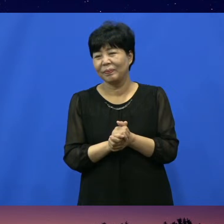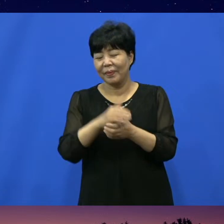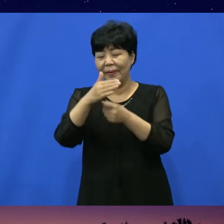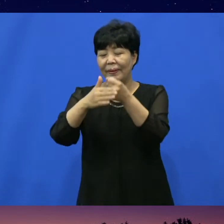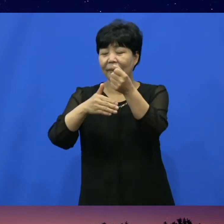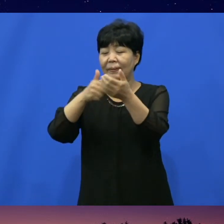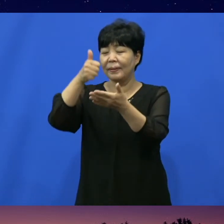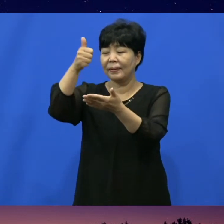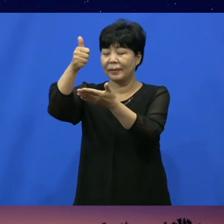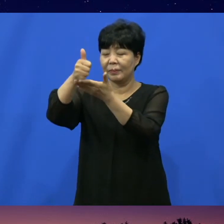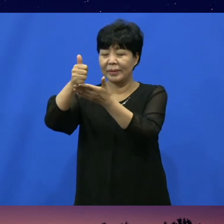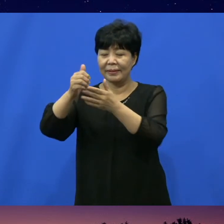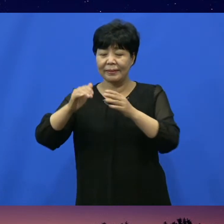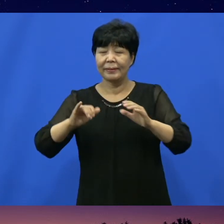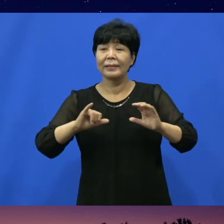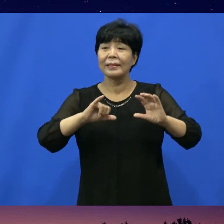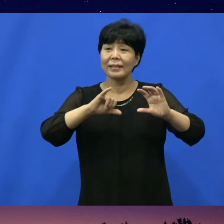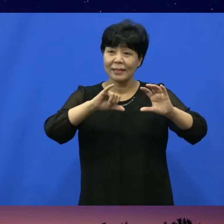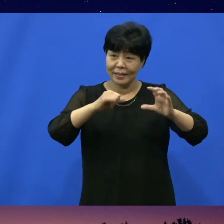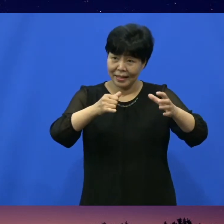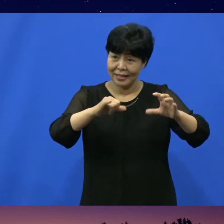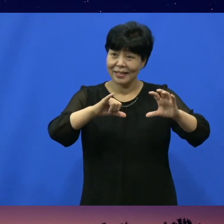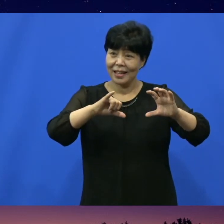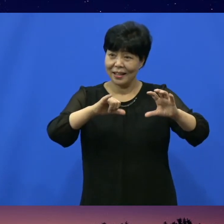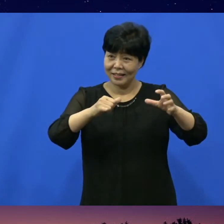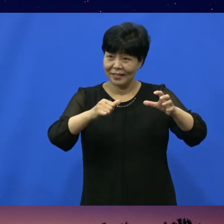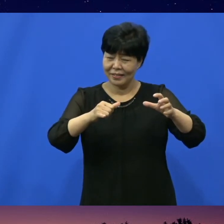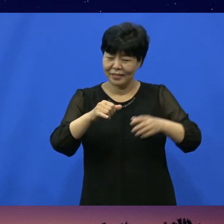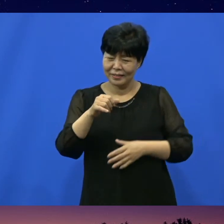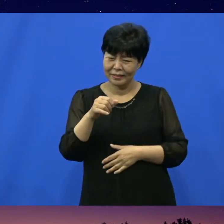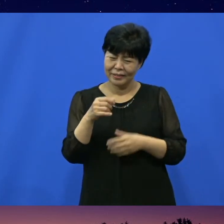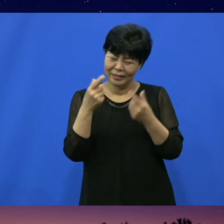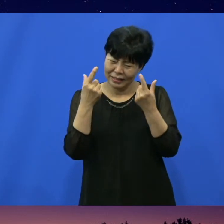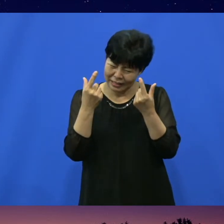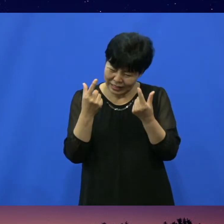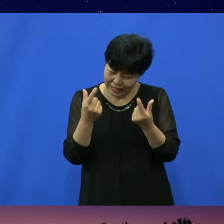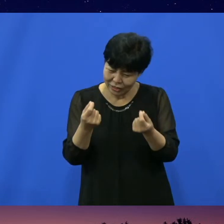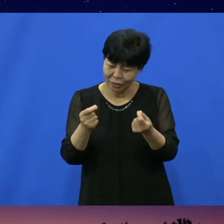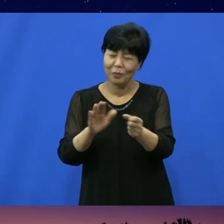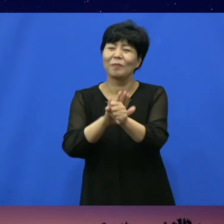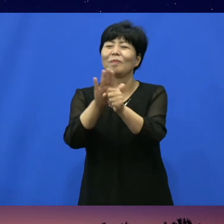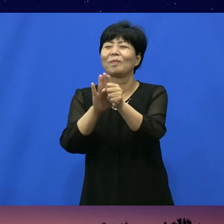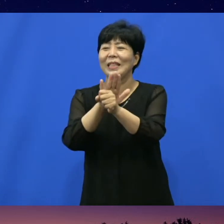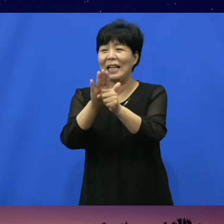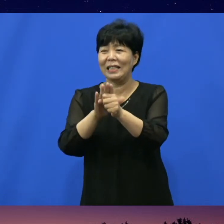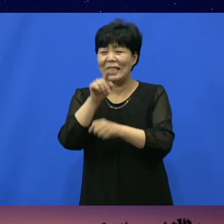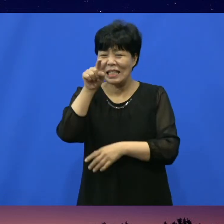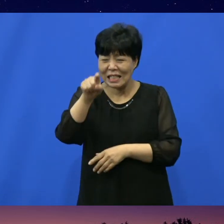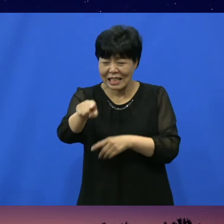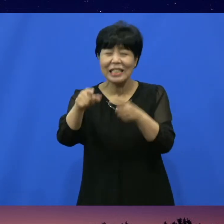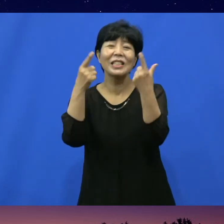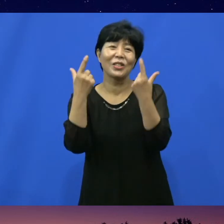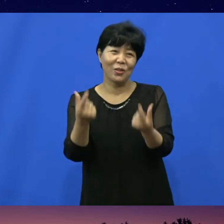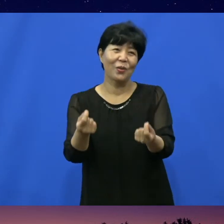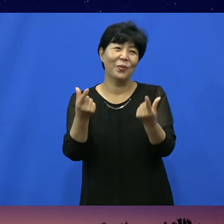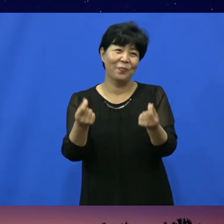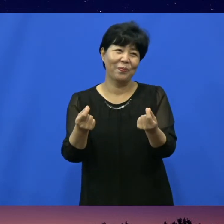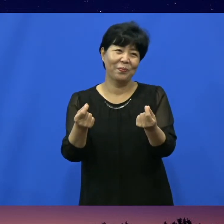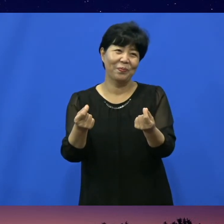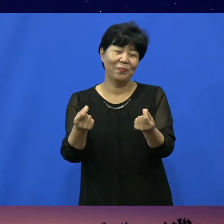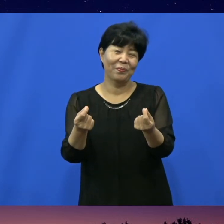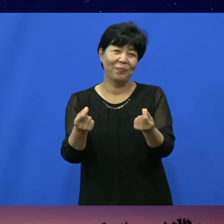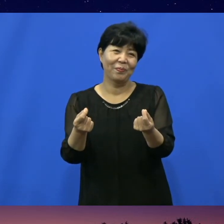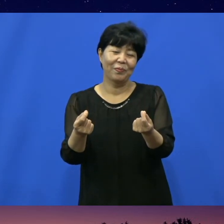하나님이 세상을, 요한복음 3장 16절의 말씀, 하나님이 세상을 이처럼 사랑하사, 이처럼이 뭐예요?